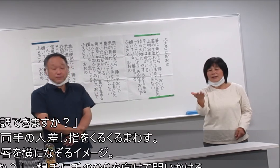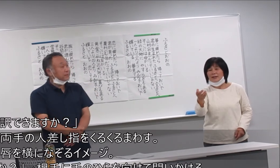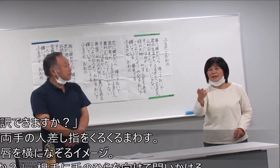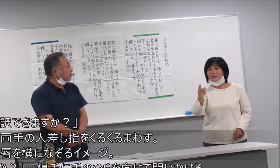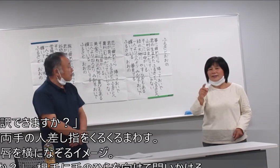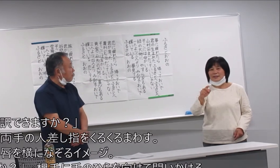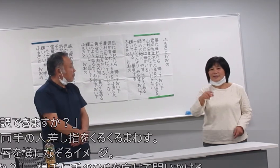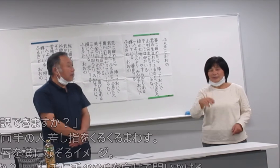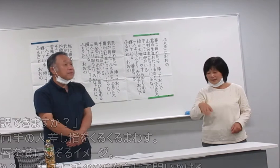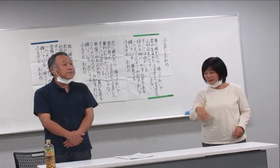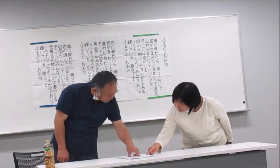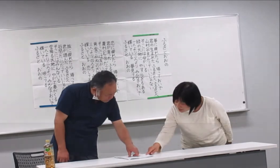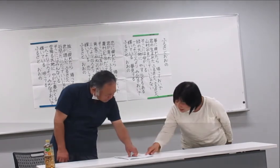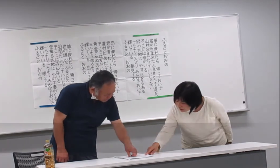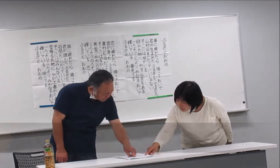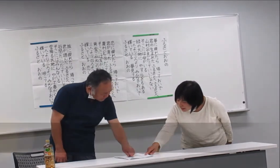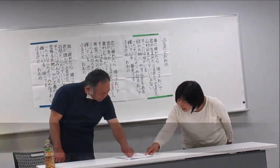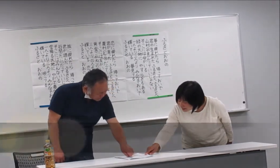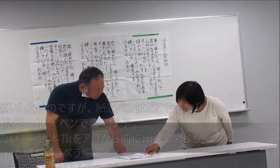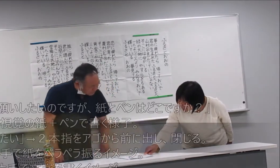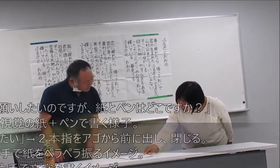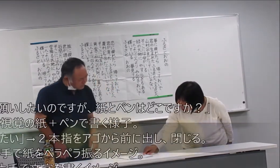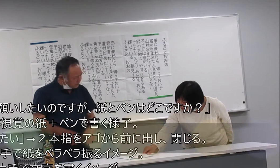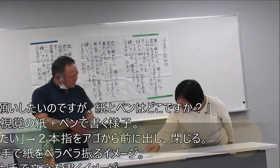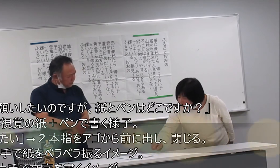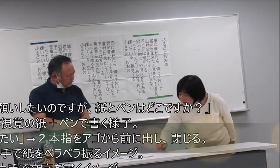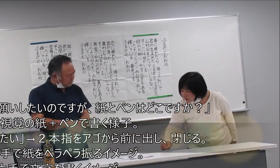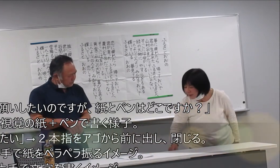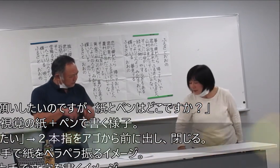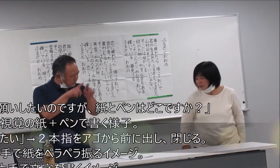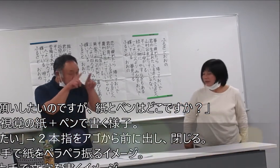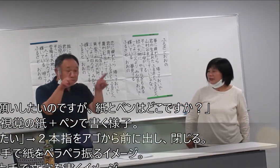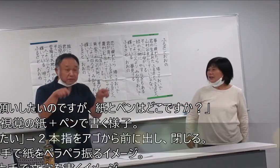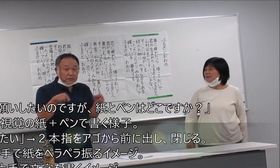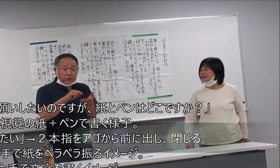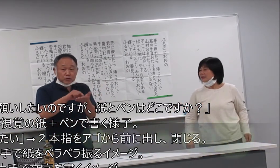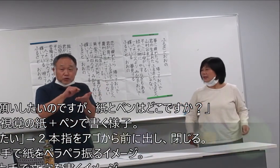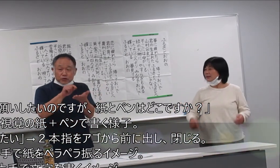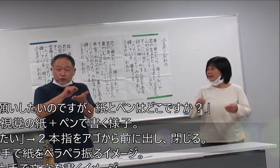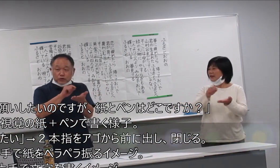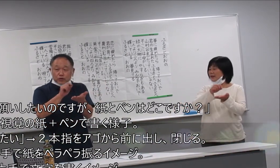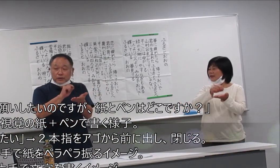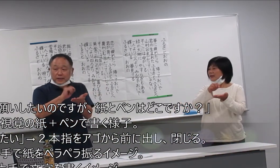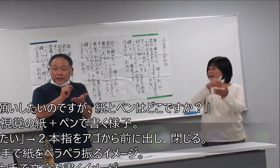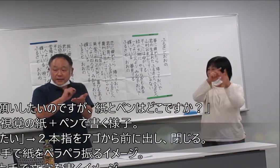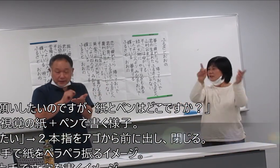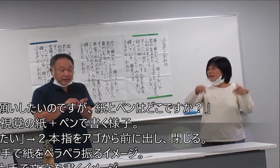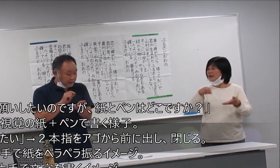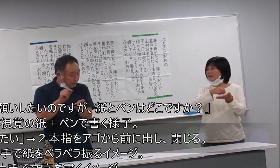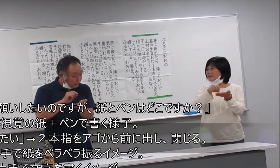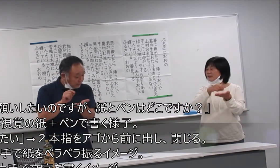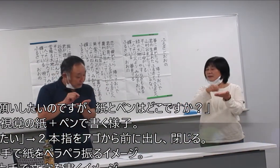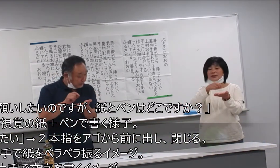いますか？ 決断をお願いしたいのですが、紙とペンはどこにありますか？決断を。 決